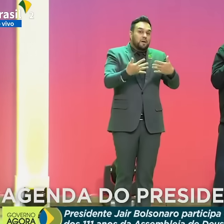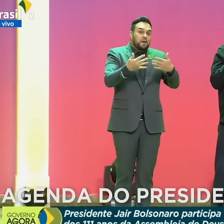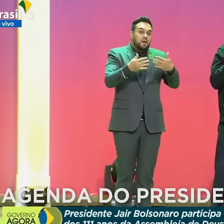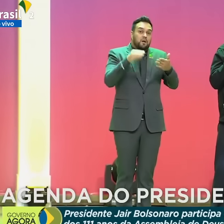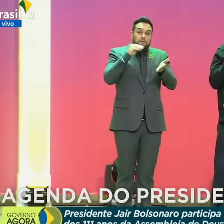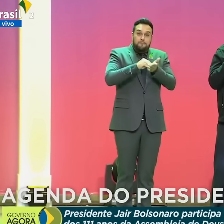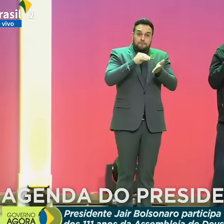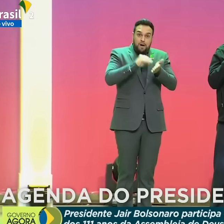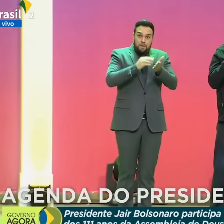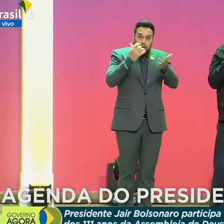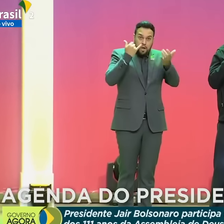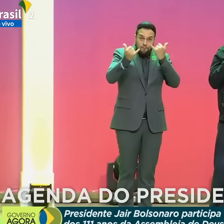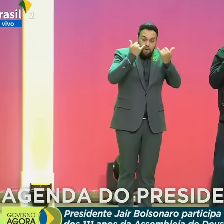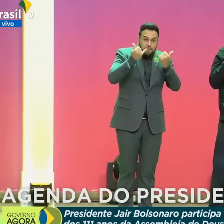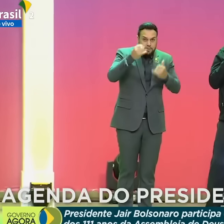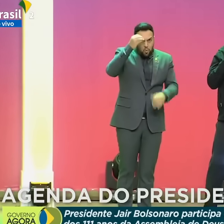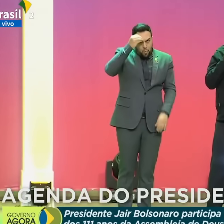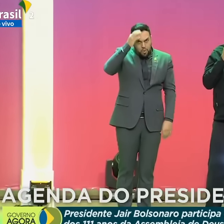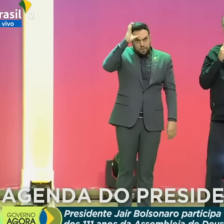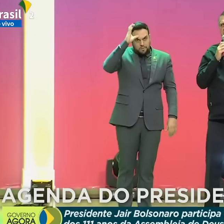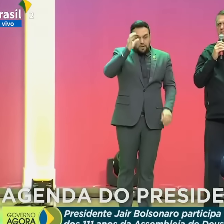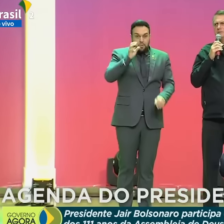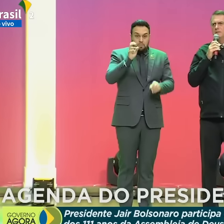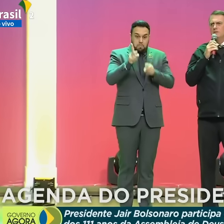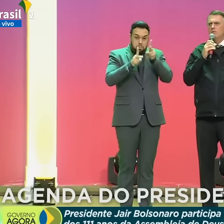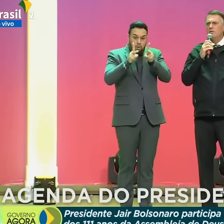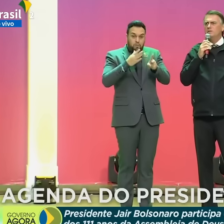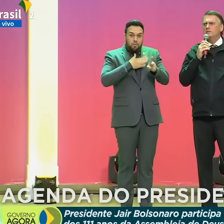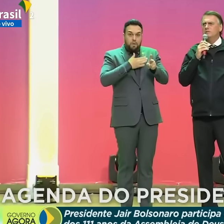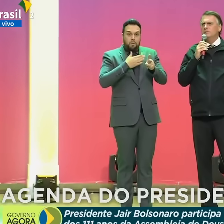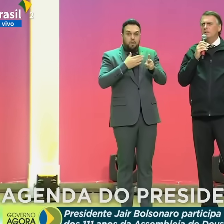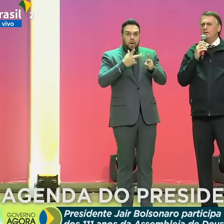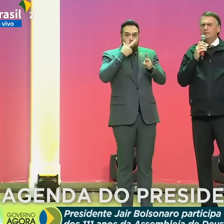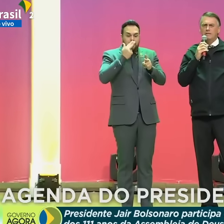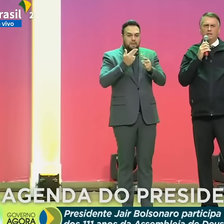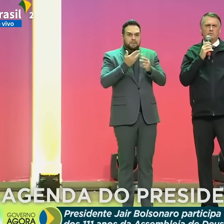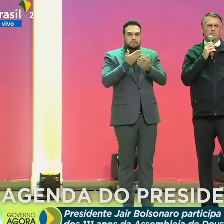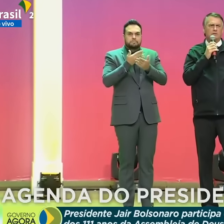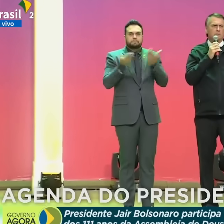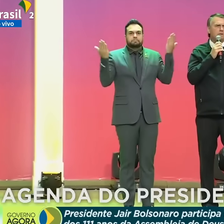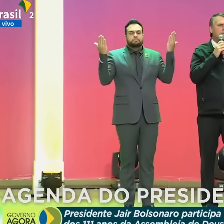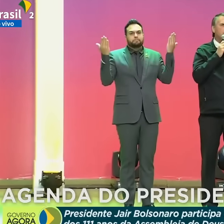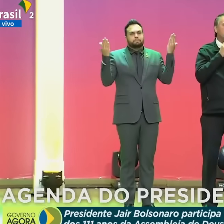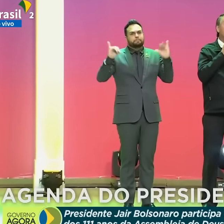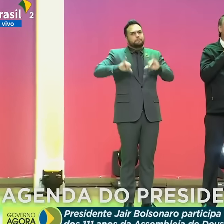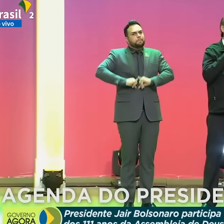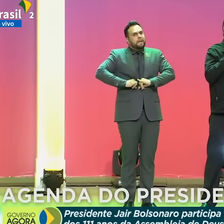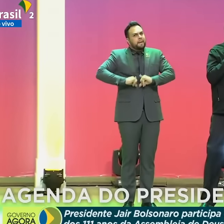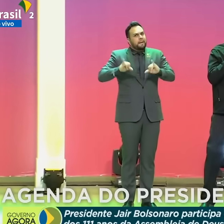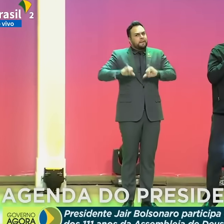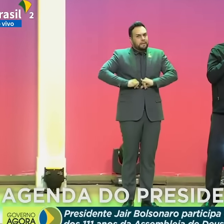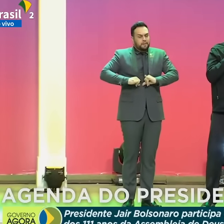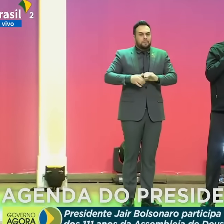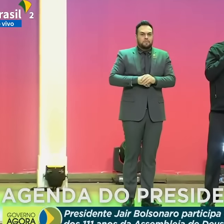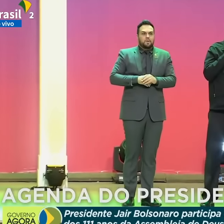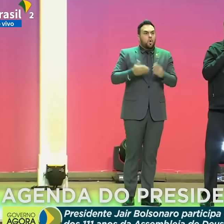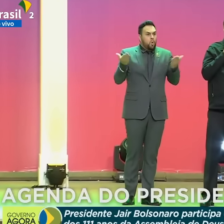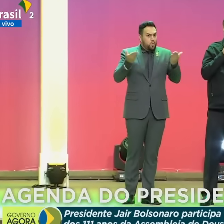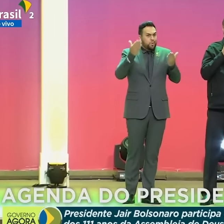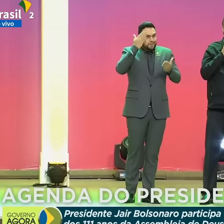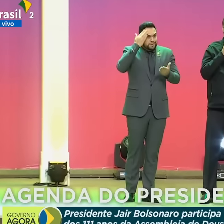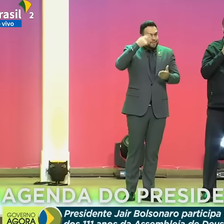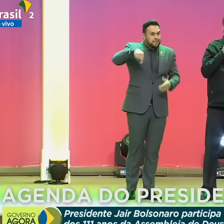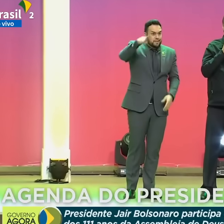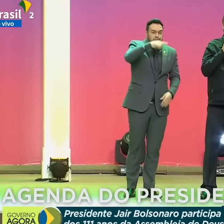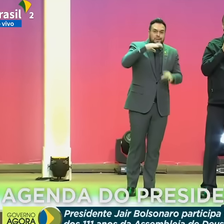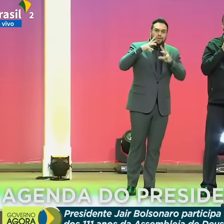de conhecimento meu povo pereceu. Hoje eu entendo que todos já sabem por que